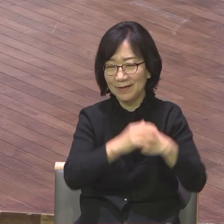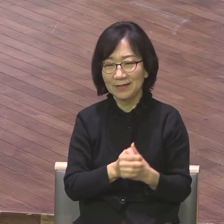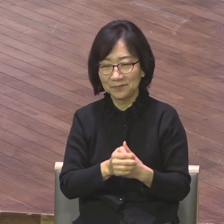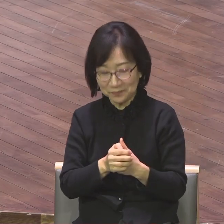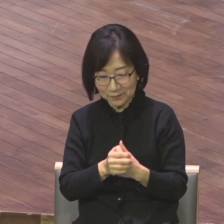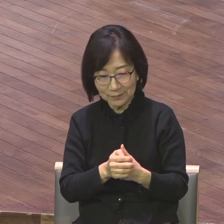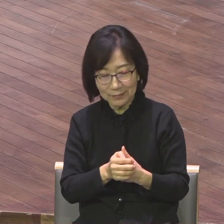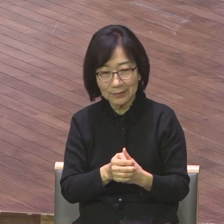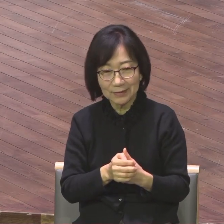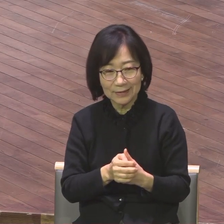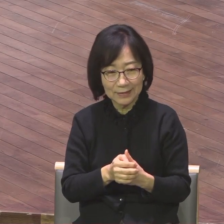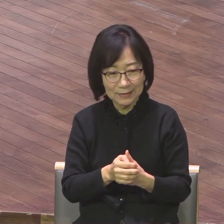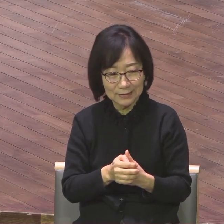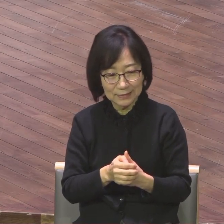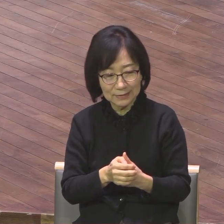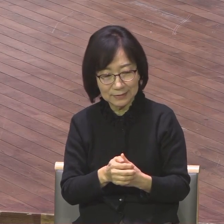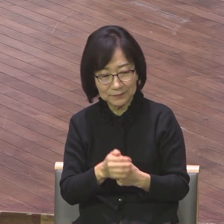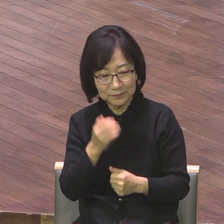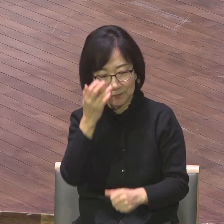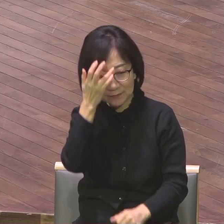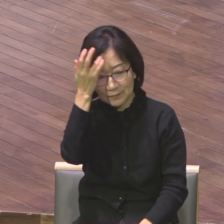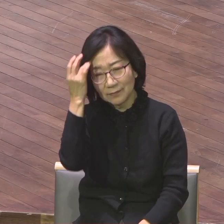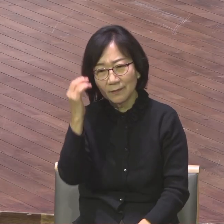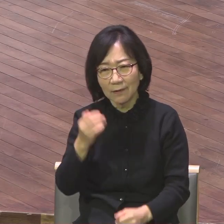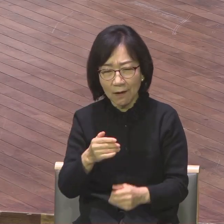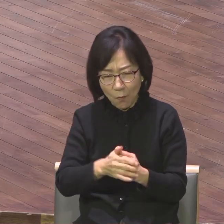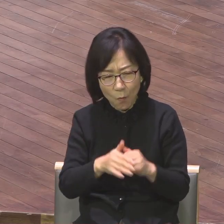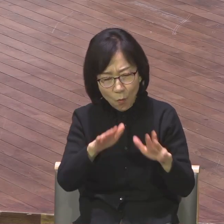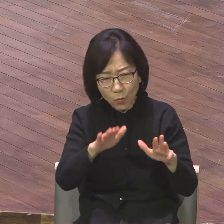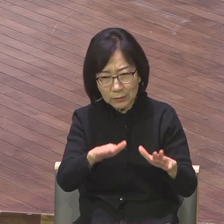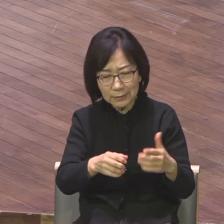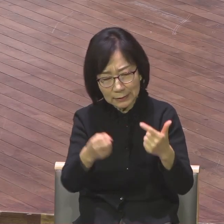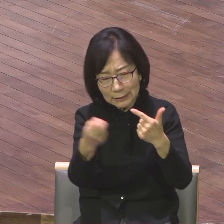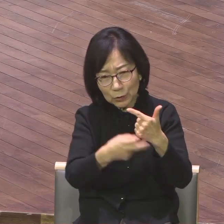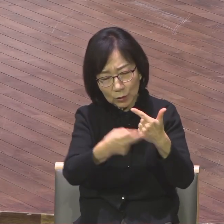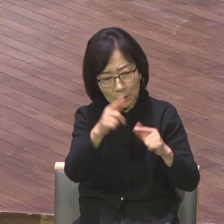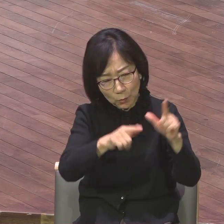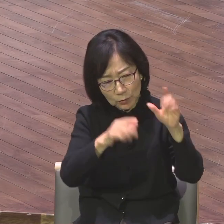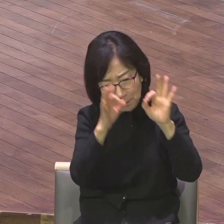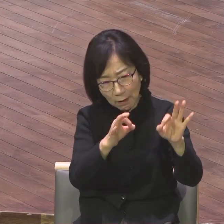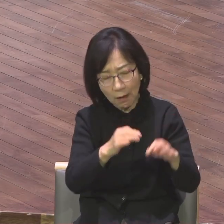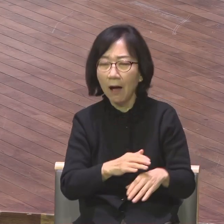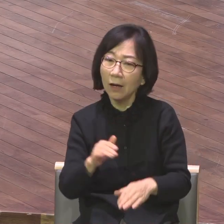변화와 성장을 기다려줄 줄 알아야 된다는 메시지예요.